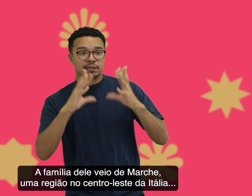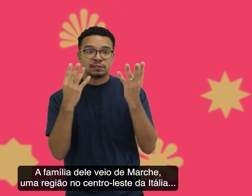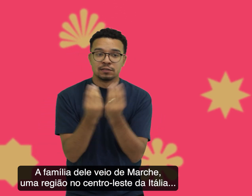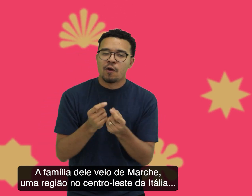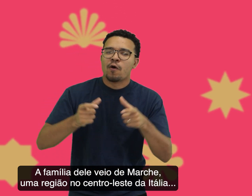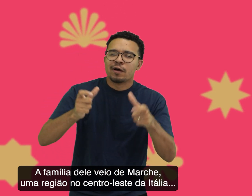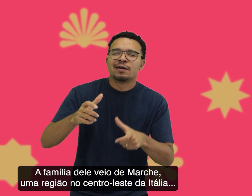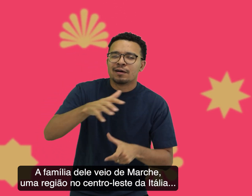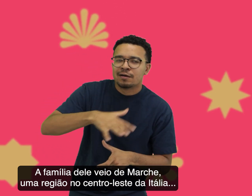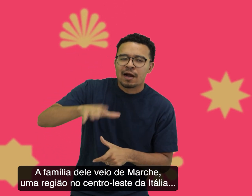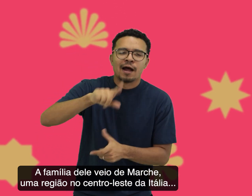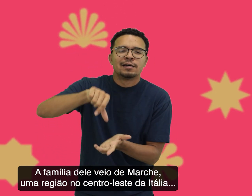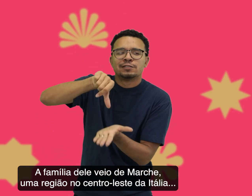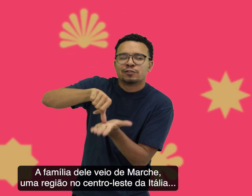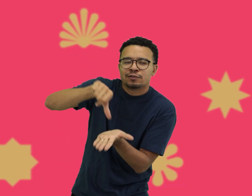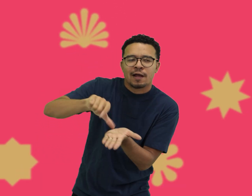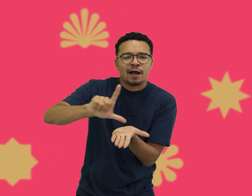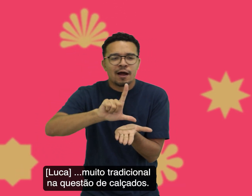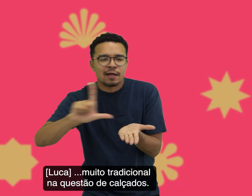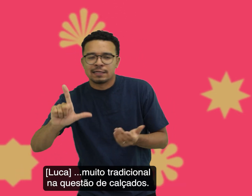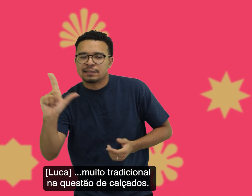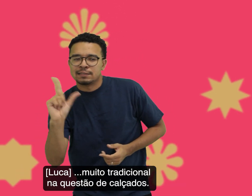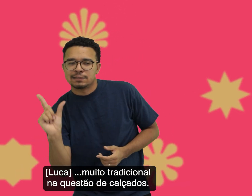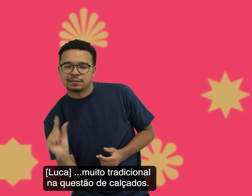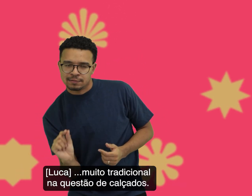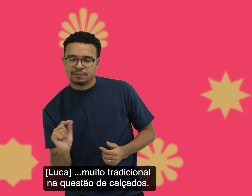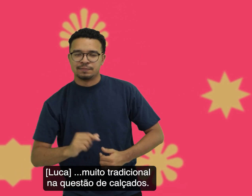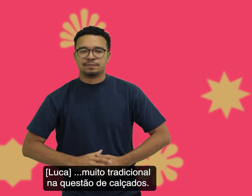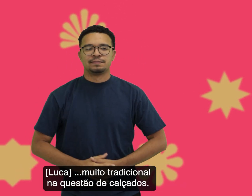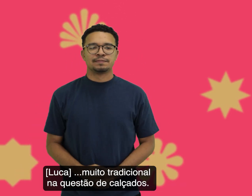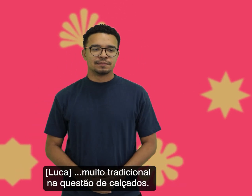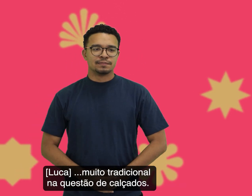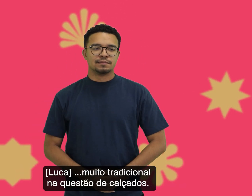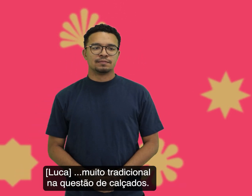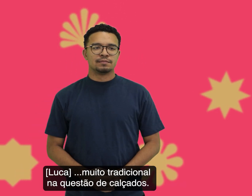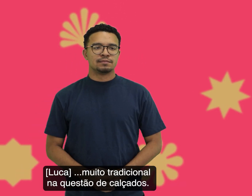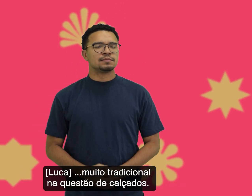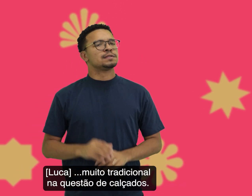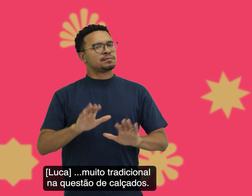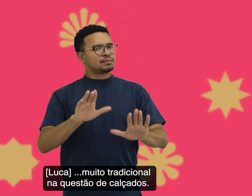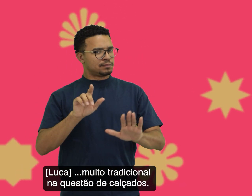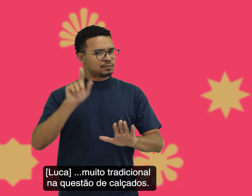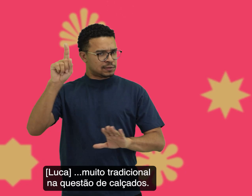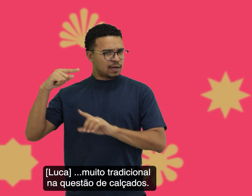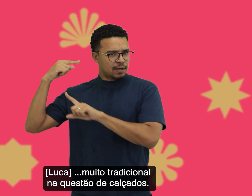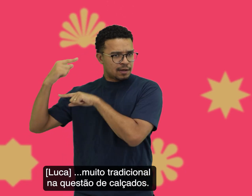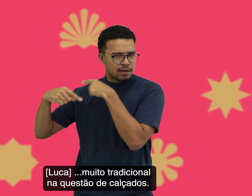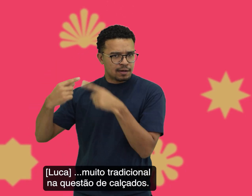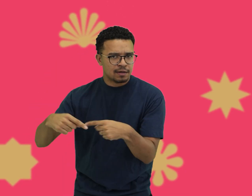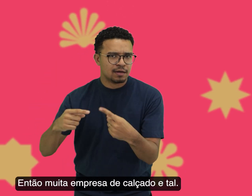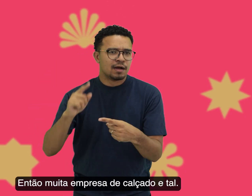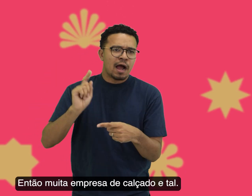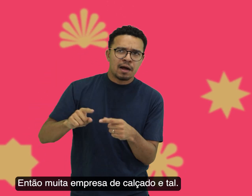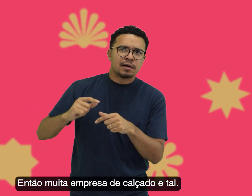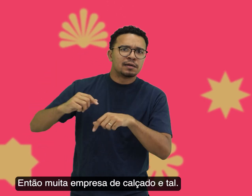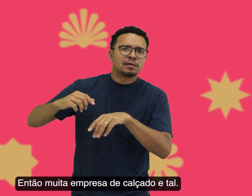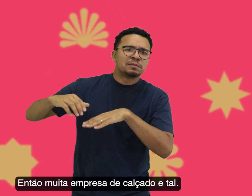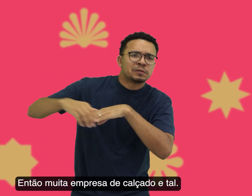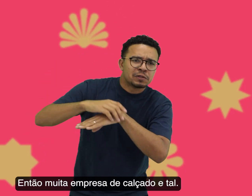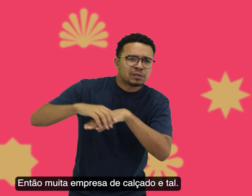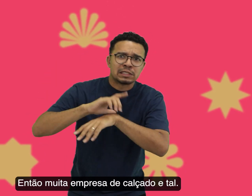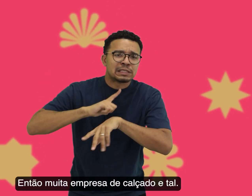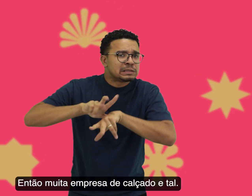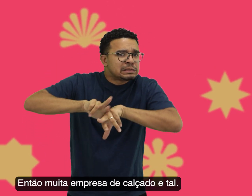Marche, uma região no centro-leste da Itália. Muito tradicional na questão de calçados,